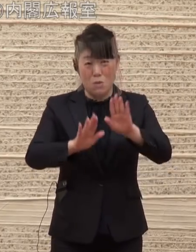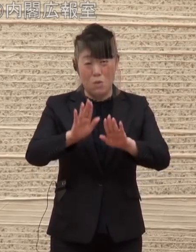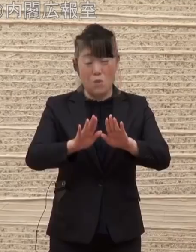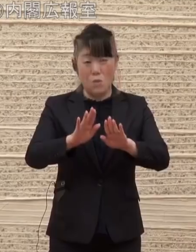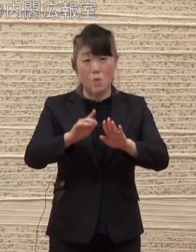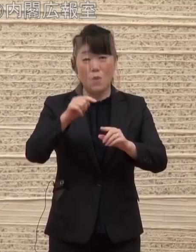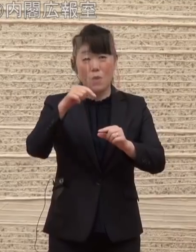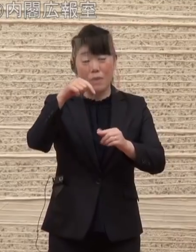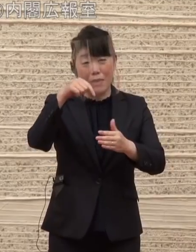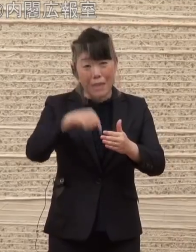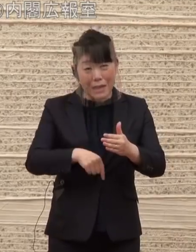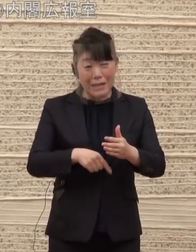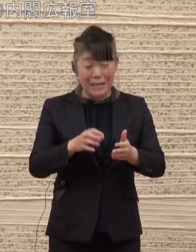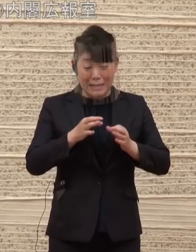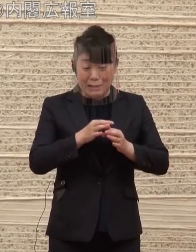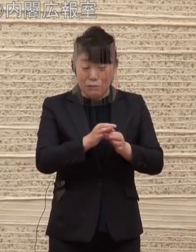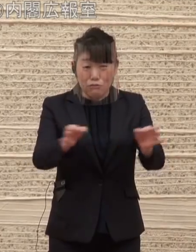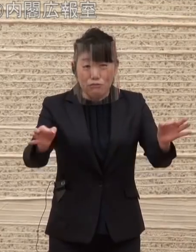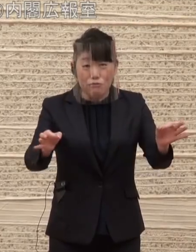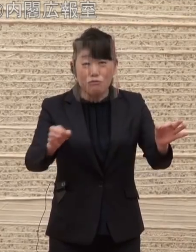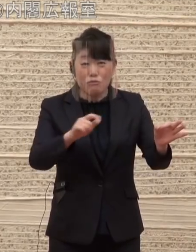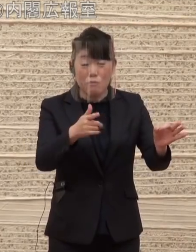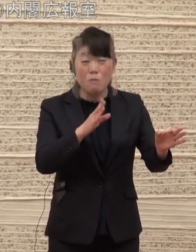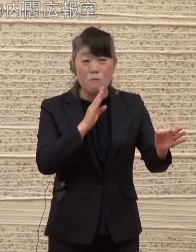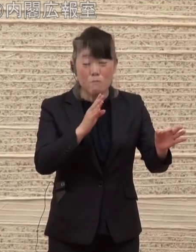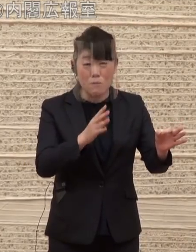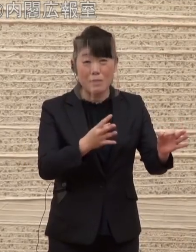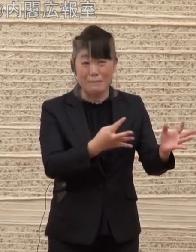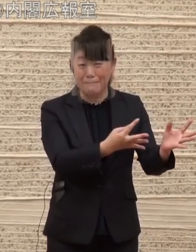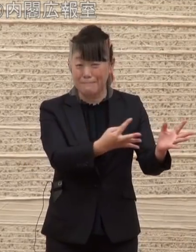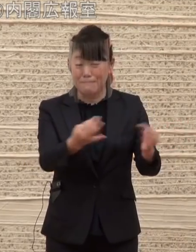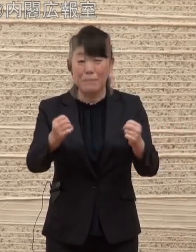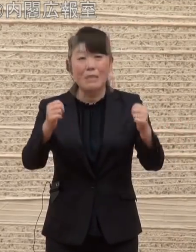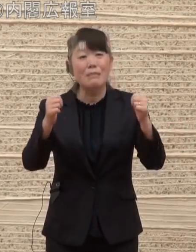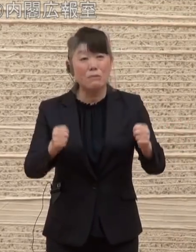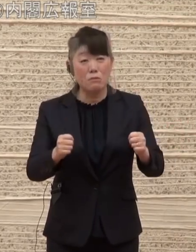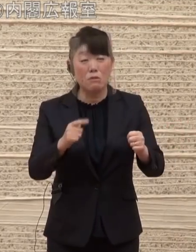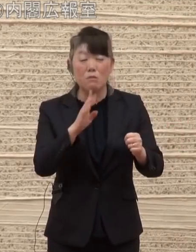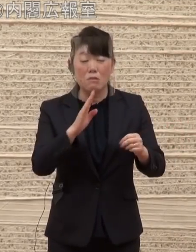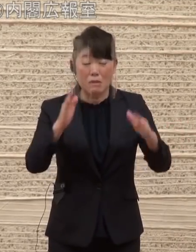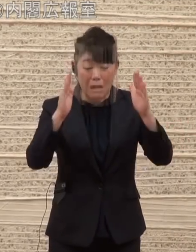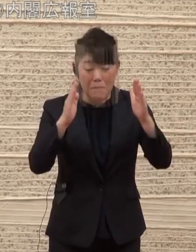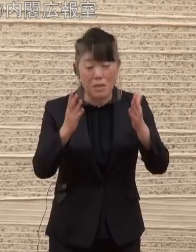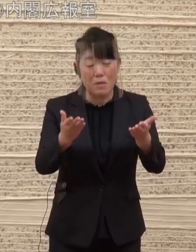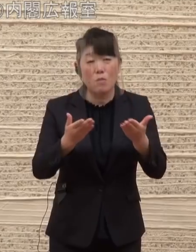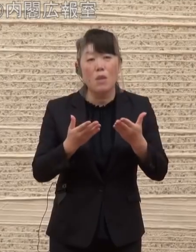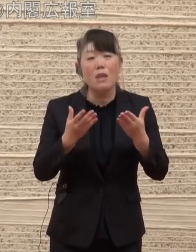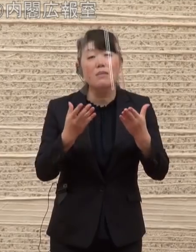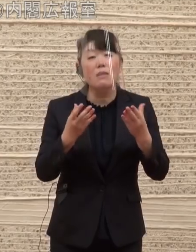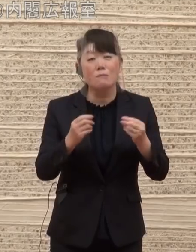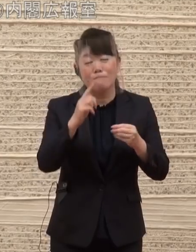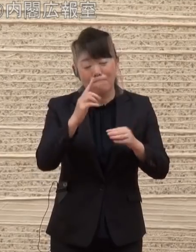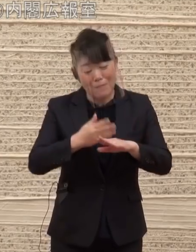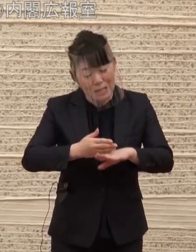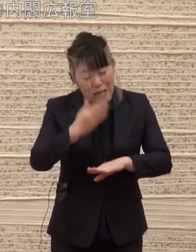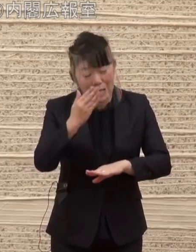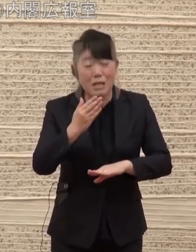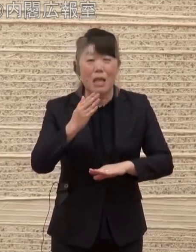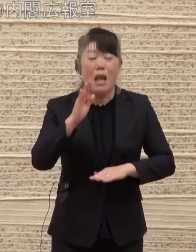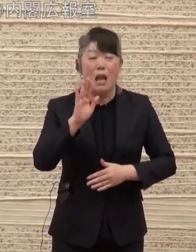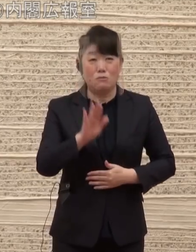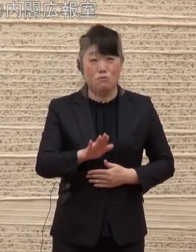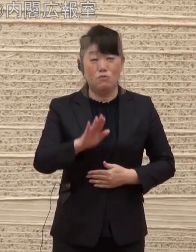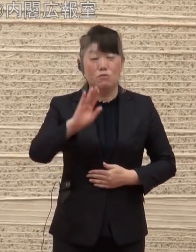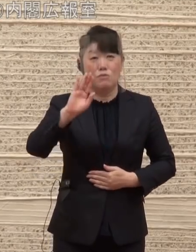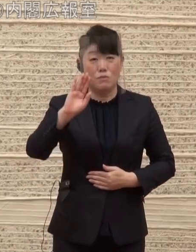対象が相当大きなものになるということ中で頑張ってもらっているということについては私も感謝をしているんですがただ